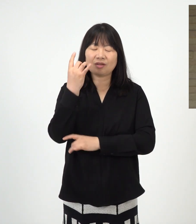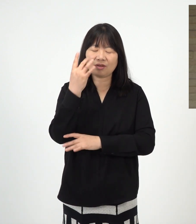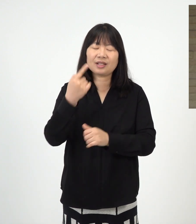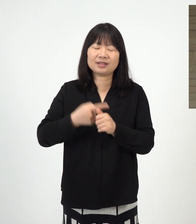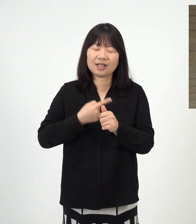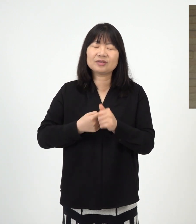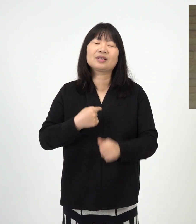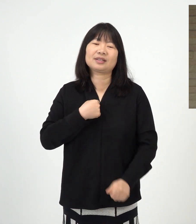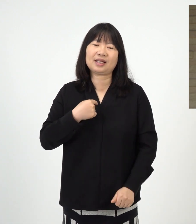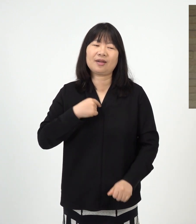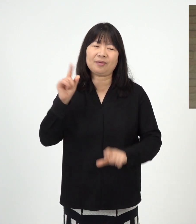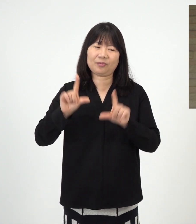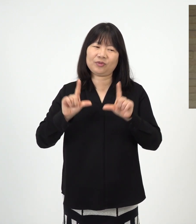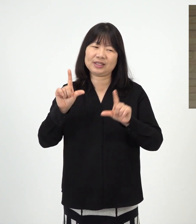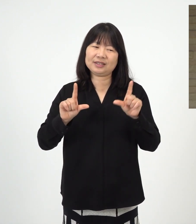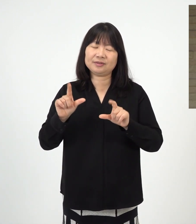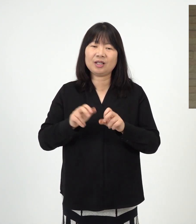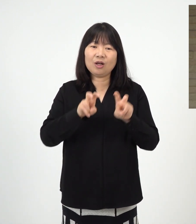본성이에요.